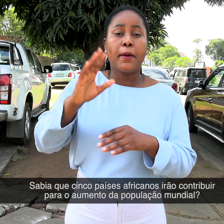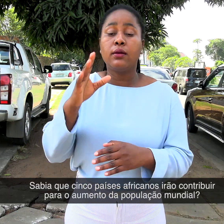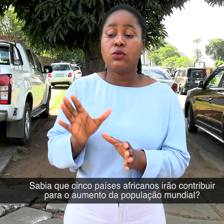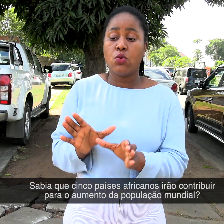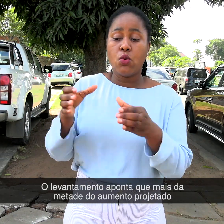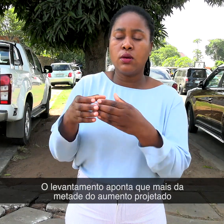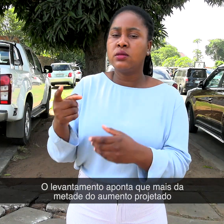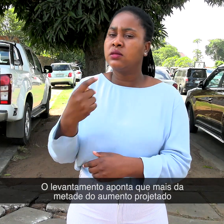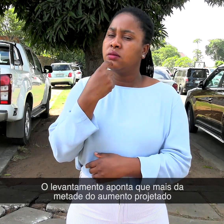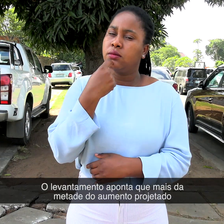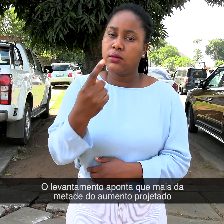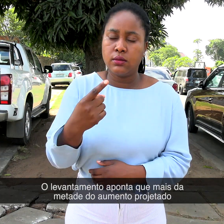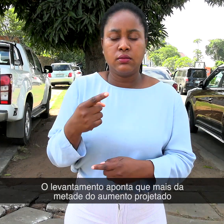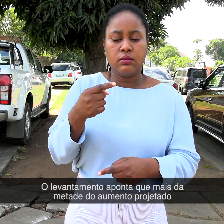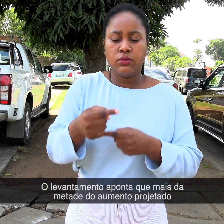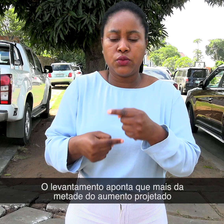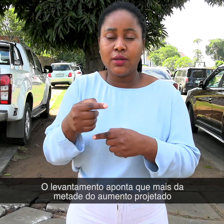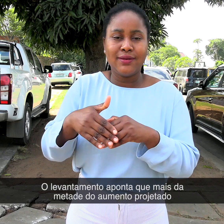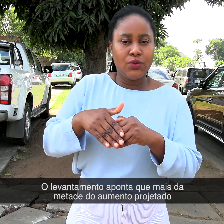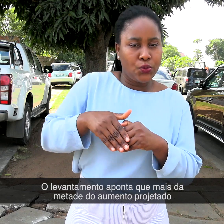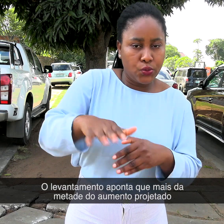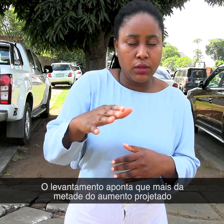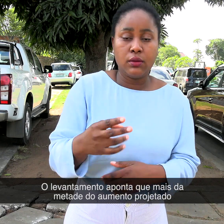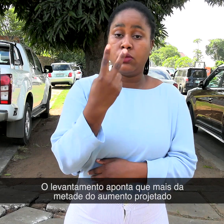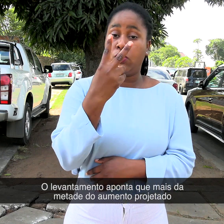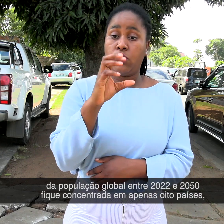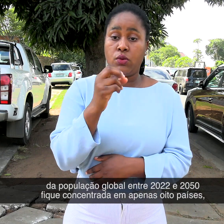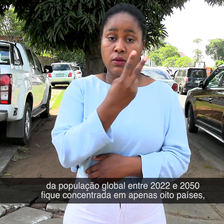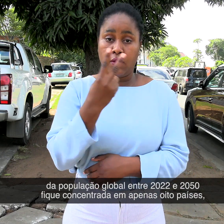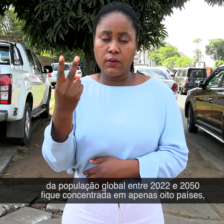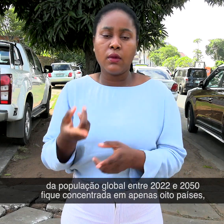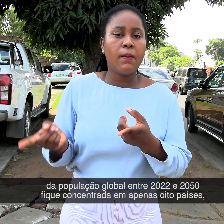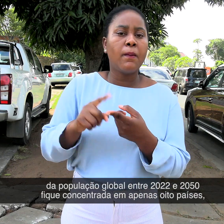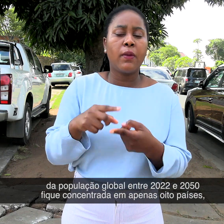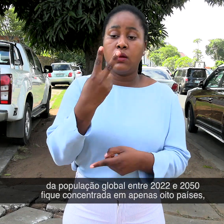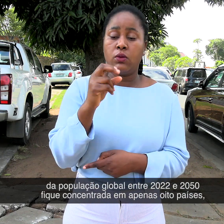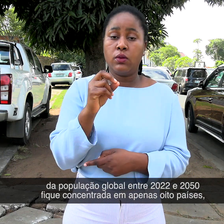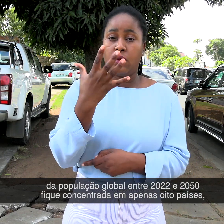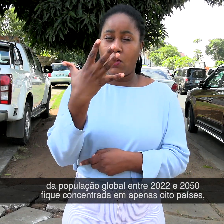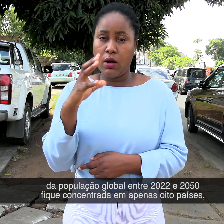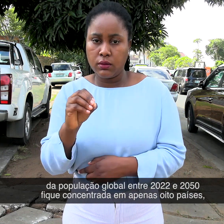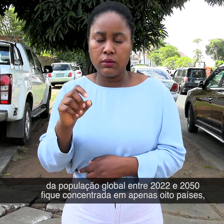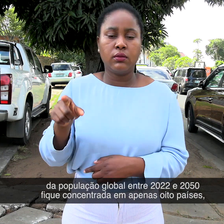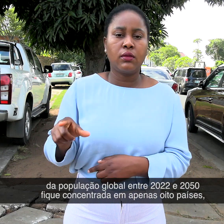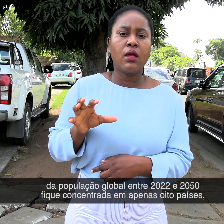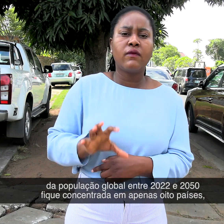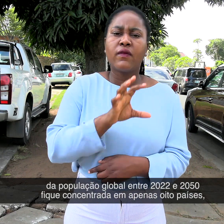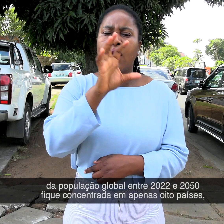O levantamento aponta que mais da metade do aumento projetado da população global entre 2022 e 2050